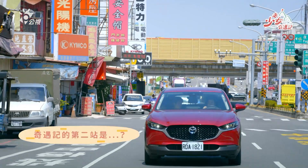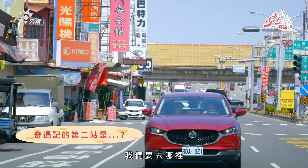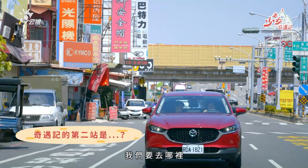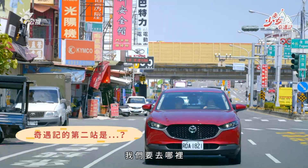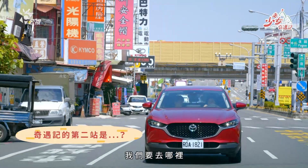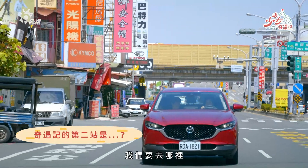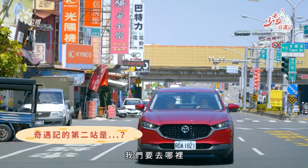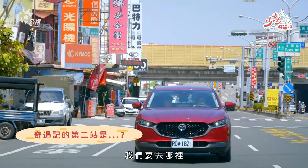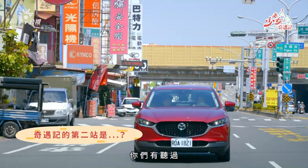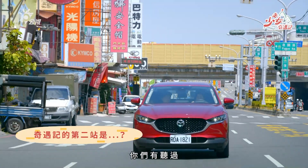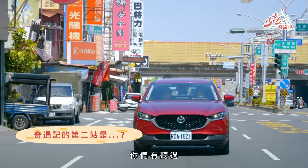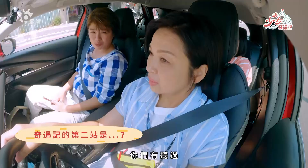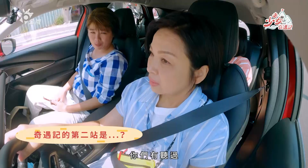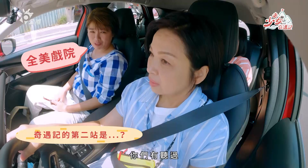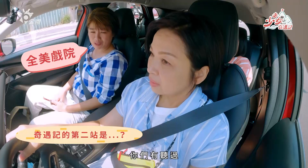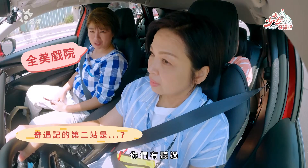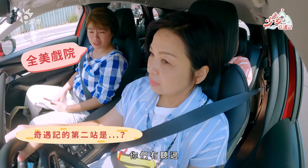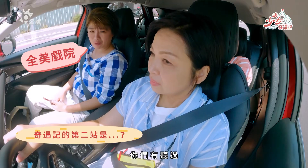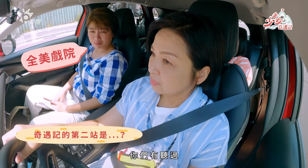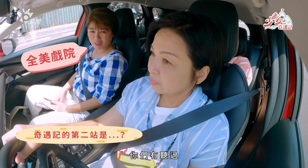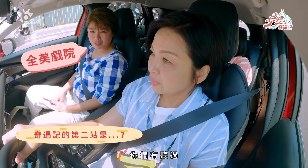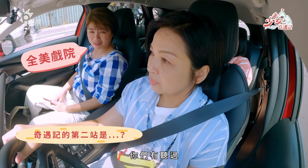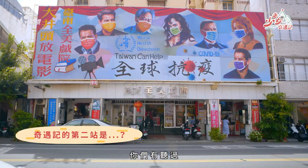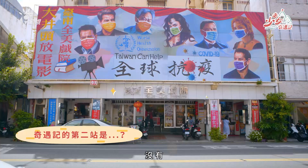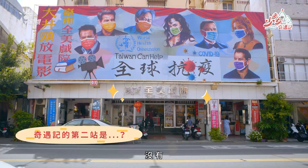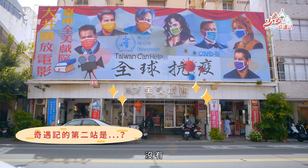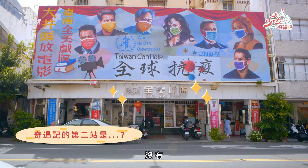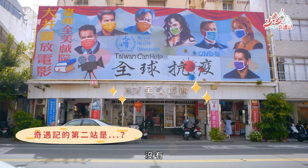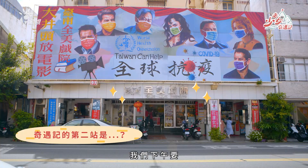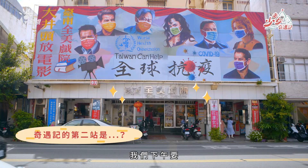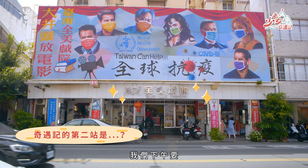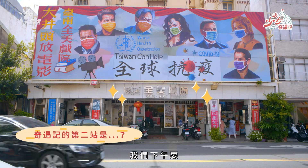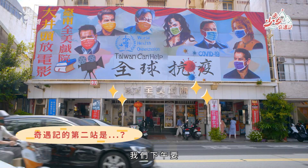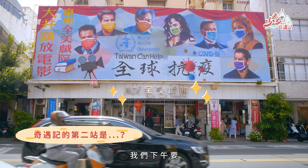我们要去哪里？ 你们有听过全美戏院吗？ 没有哦。 我们下午要去